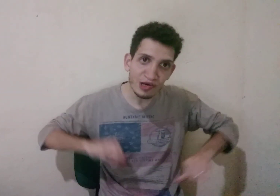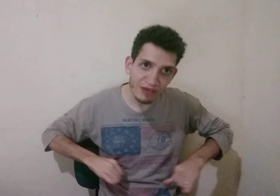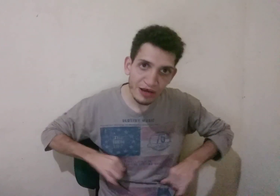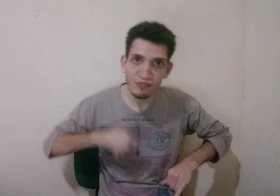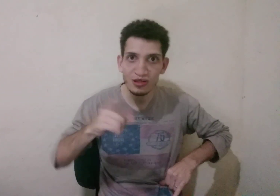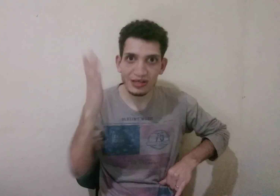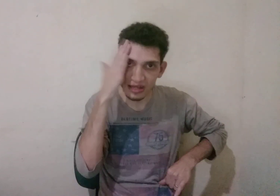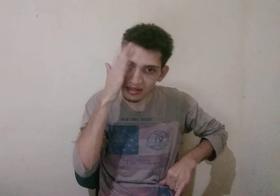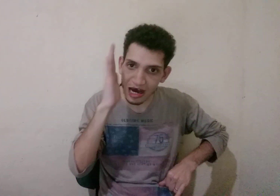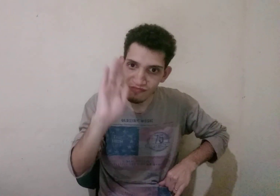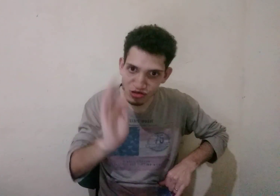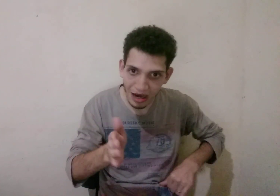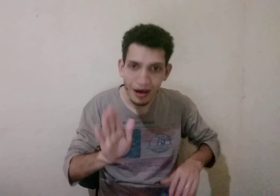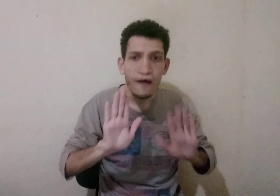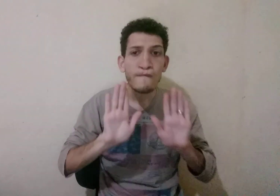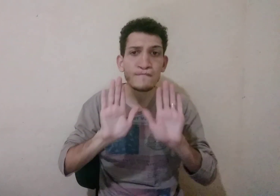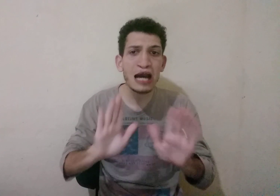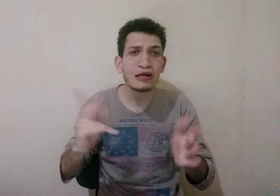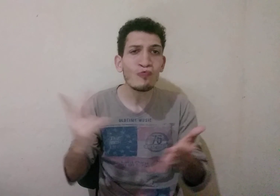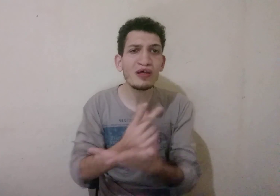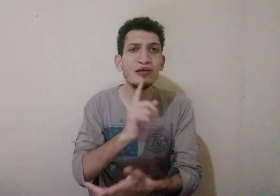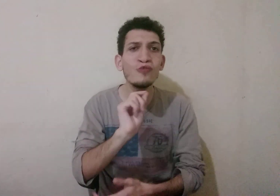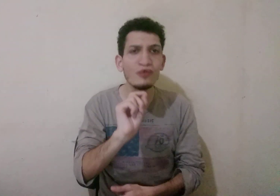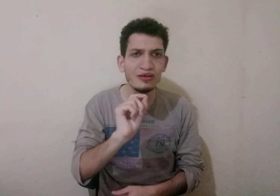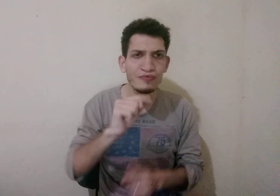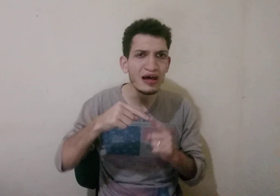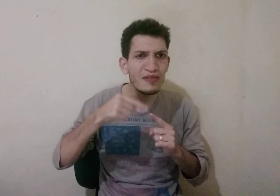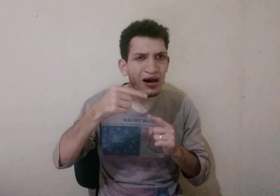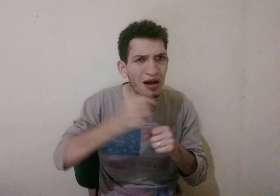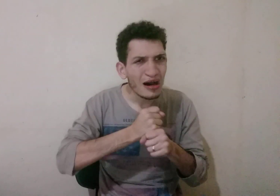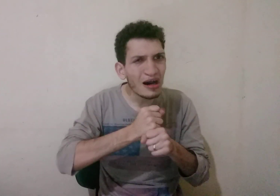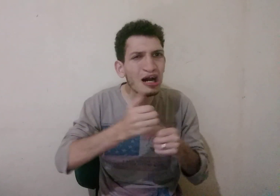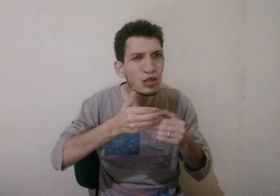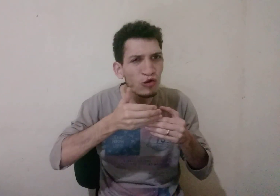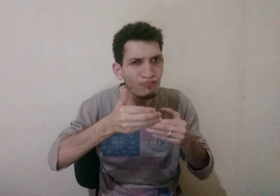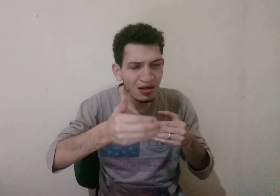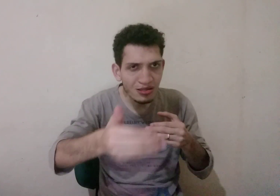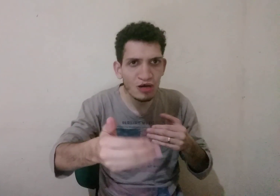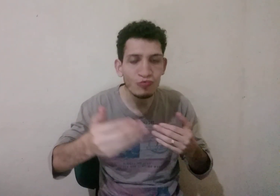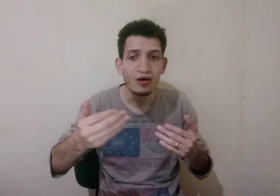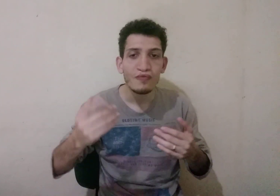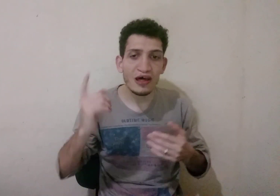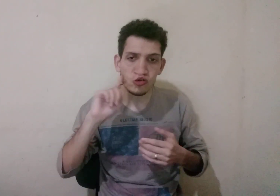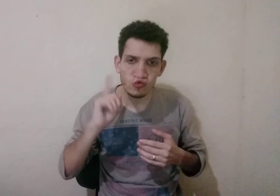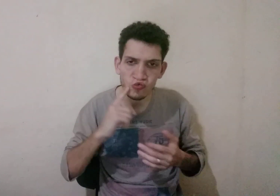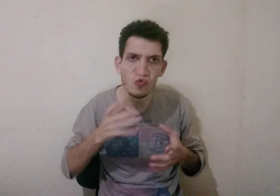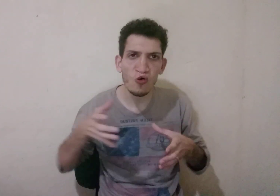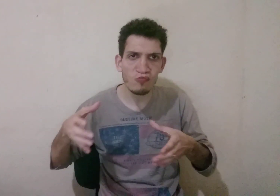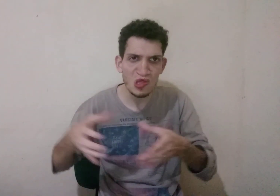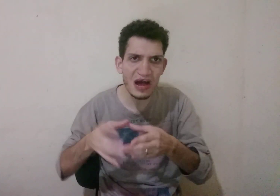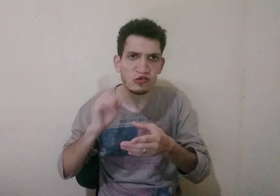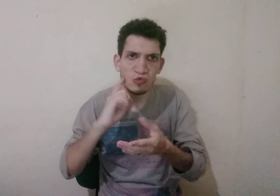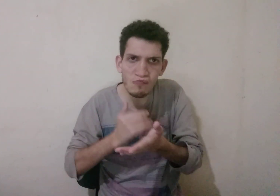suprimentos, você já sabe já. Mas aconteceu o quê, né? Anos passando, né, surdo, comunidade, começou